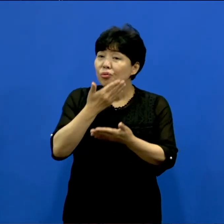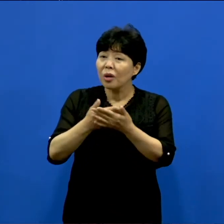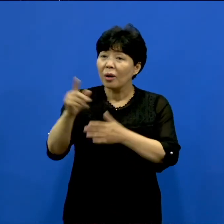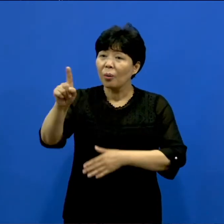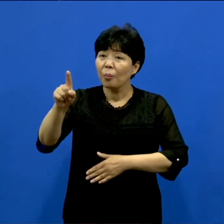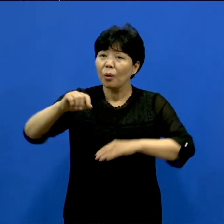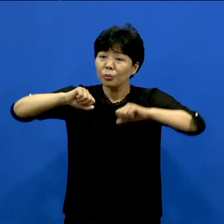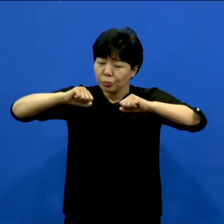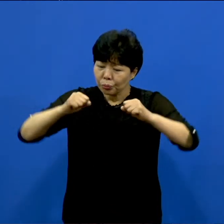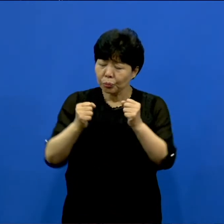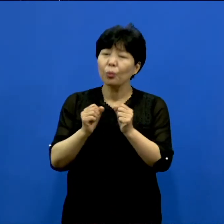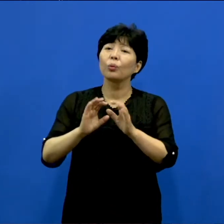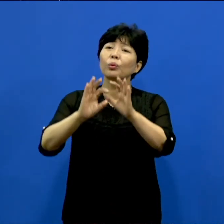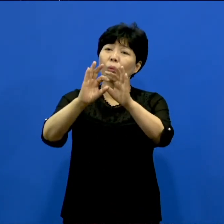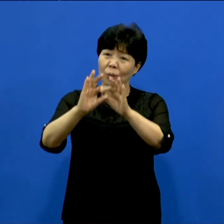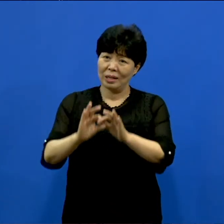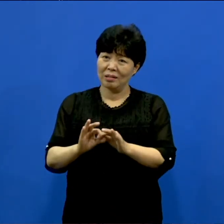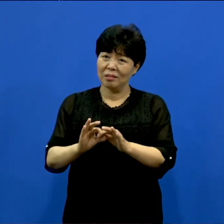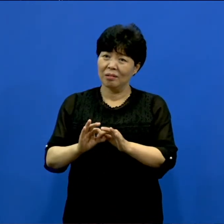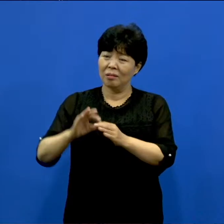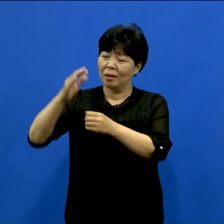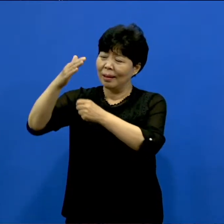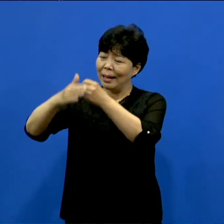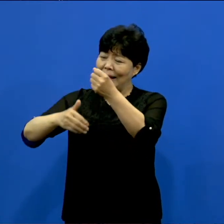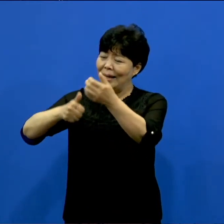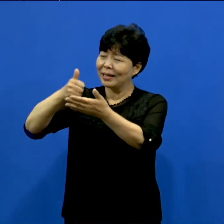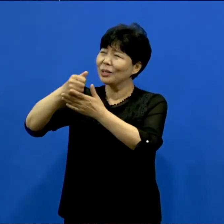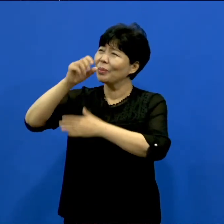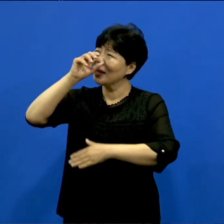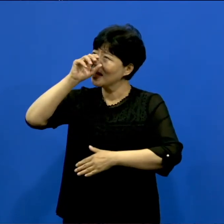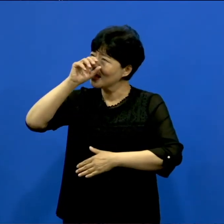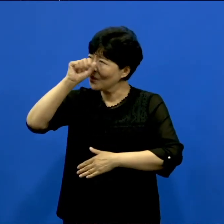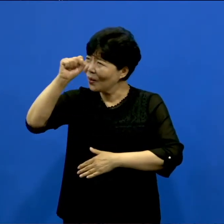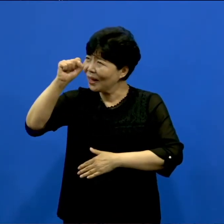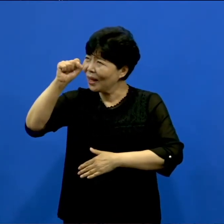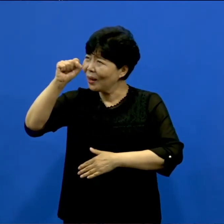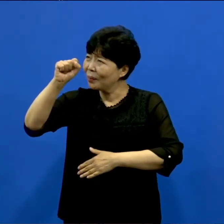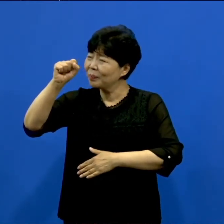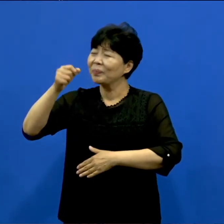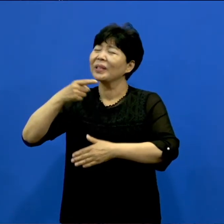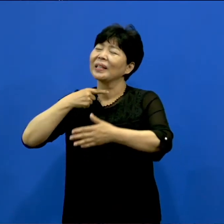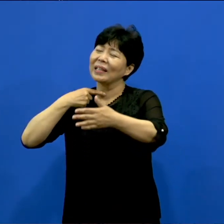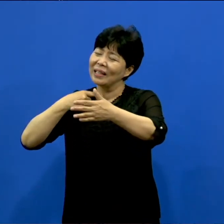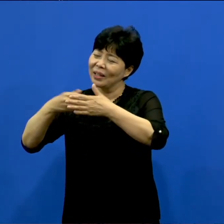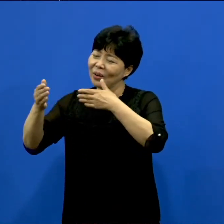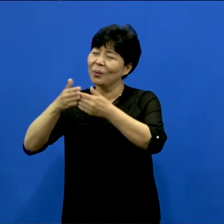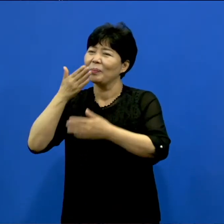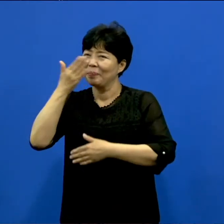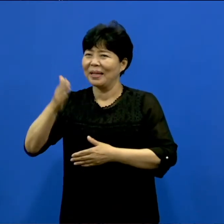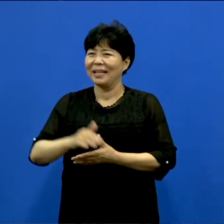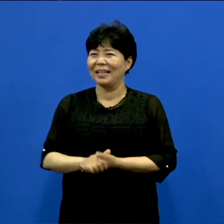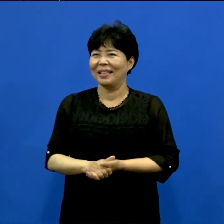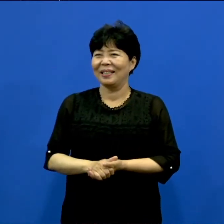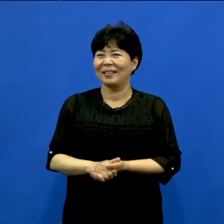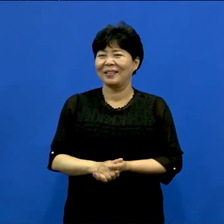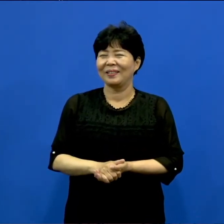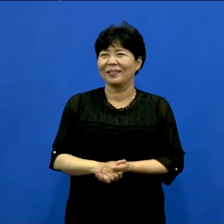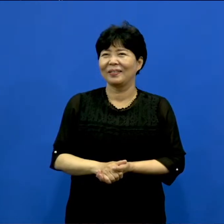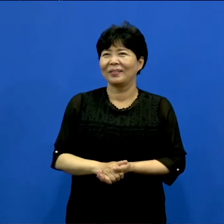통해 스마한 하나님의 선하심을 경험할 수가 있습니다. 하나님이 누구이신가를 맛볼 수 있는 유일한 길은